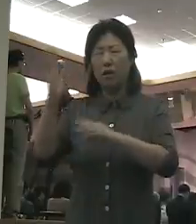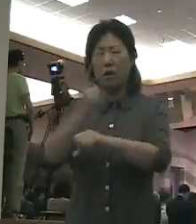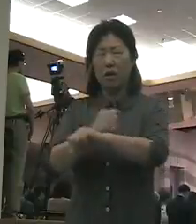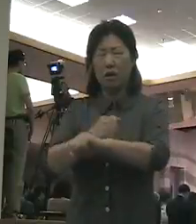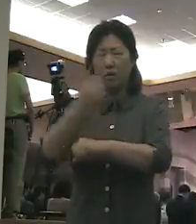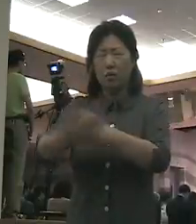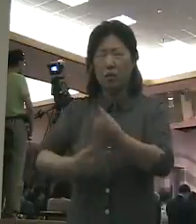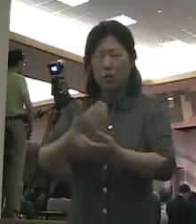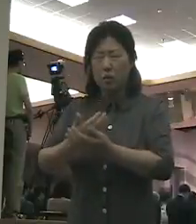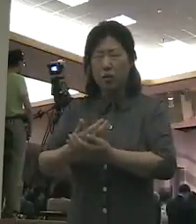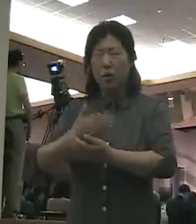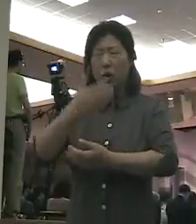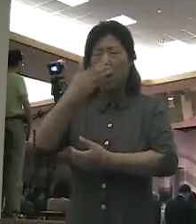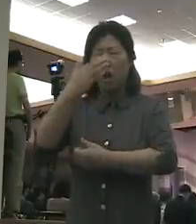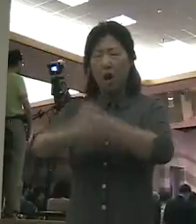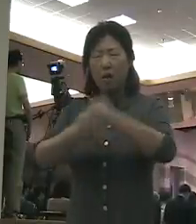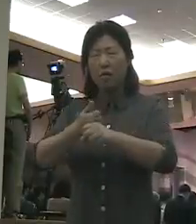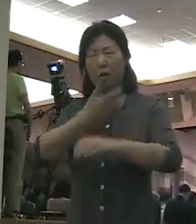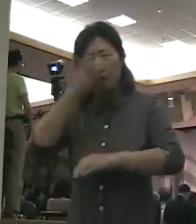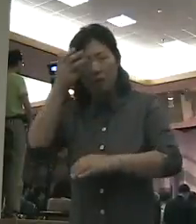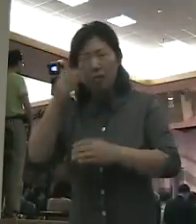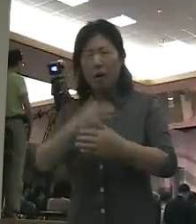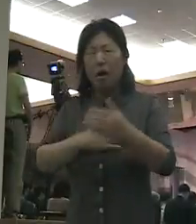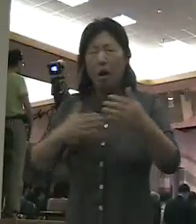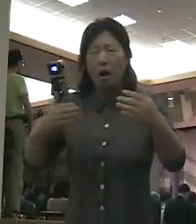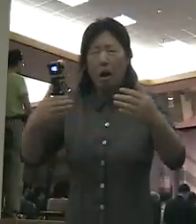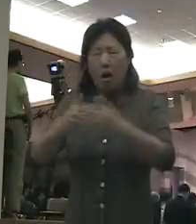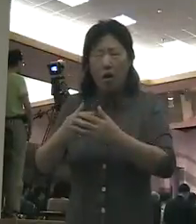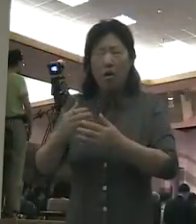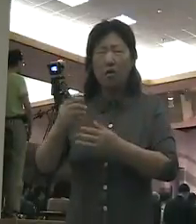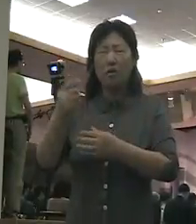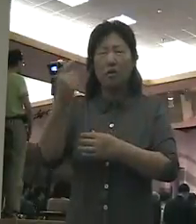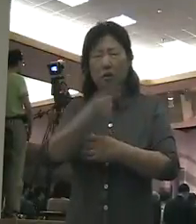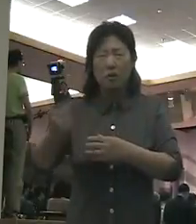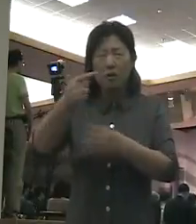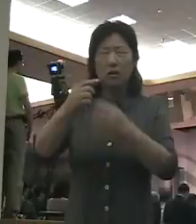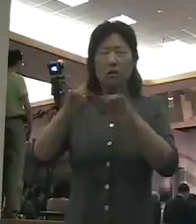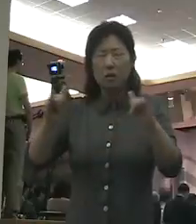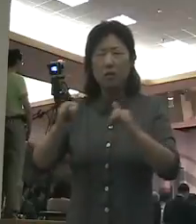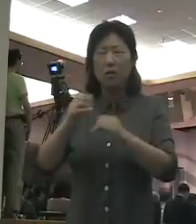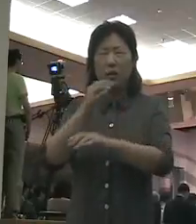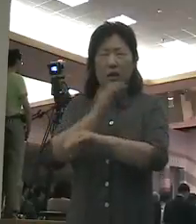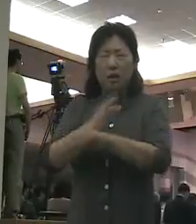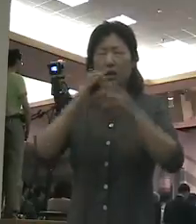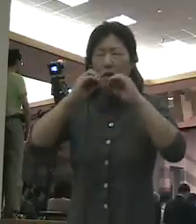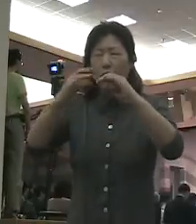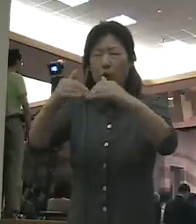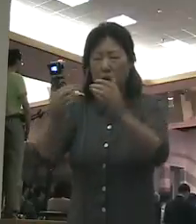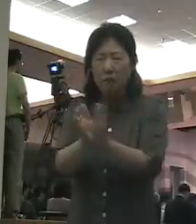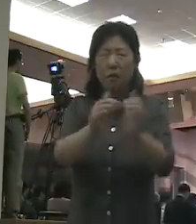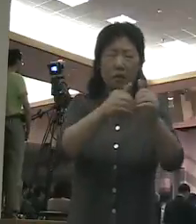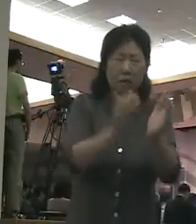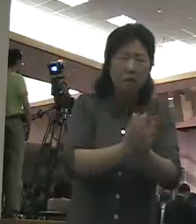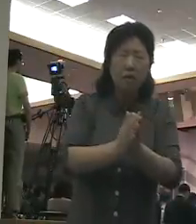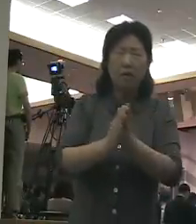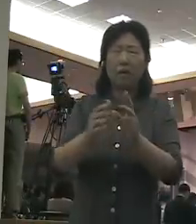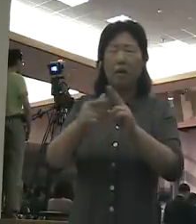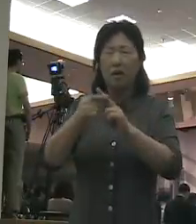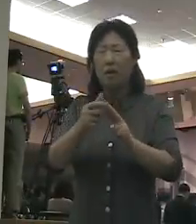안고 올여름 열방을 향하여 나아가는 천여 명의 강기성교 팀원들에게 크신 능력과 축복을 허락하셔서 죽어가는 많은 심령들에게 복음의 기쁜